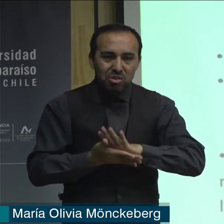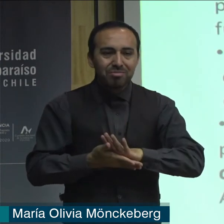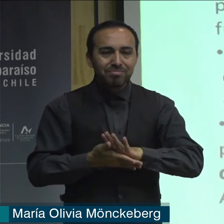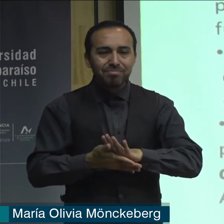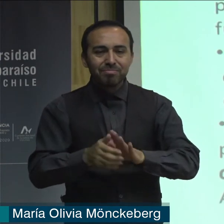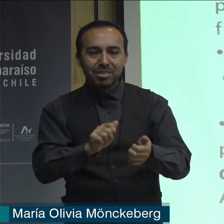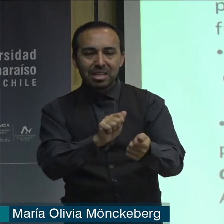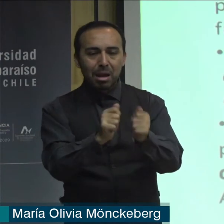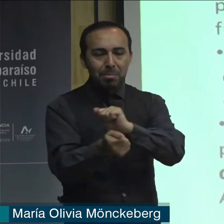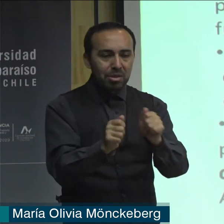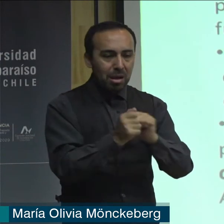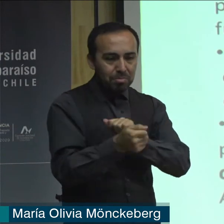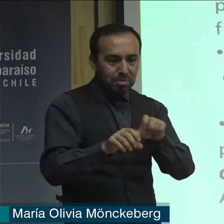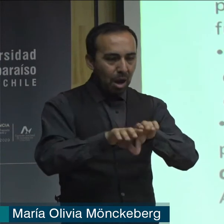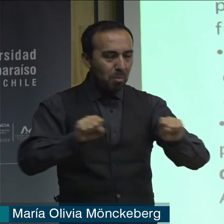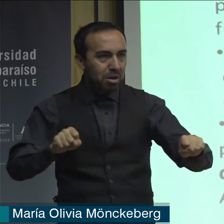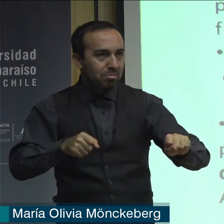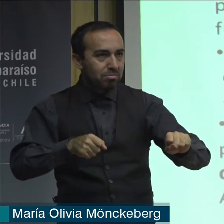yo